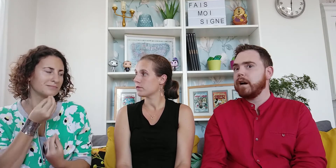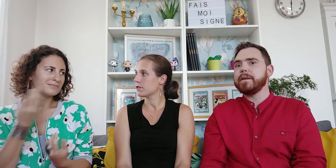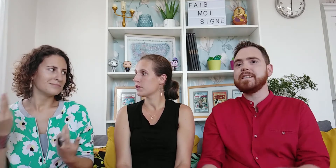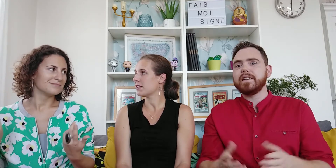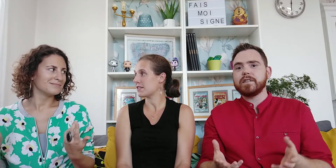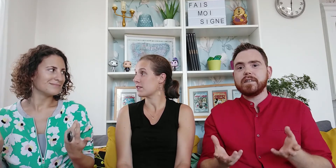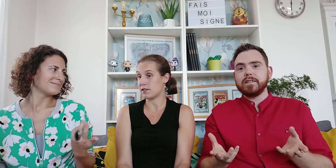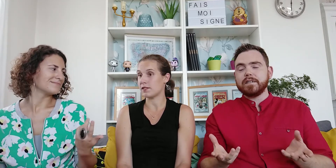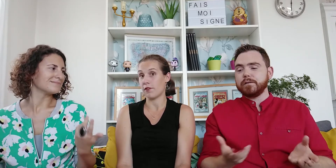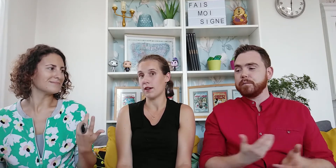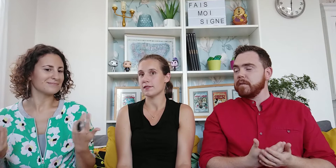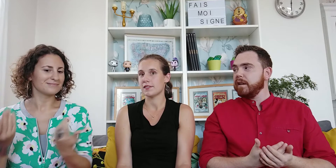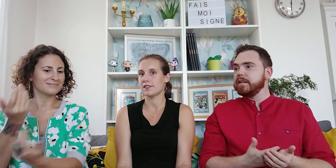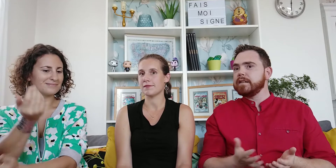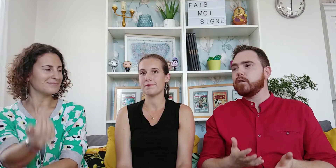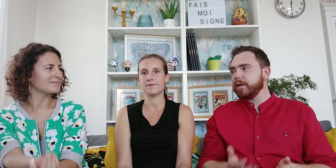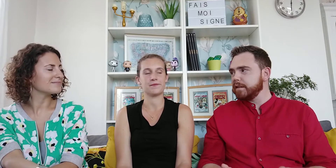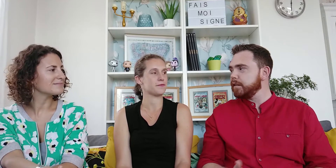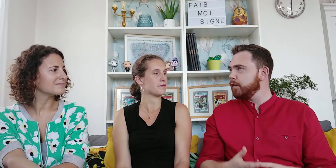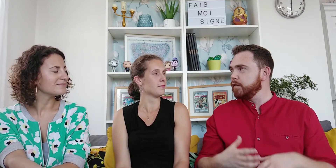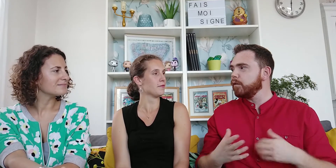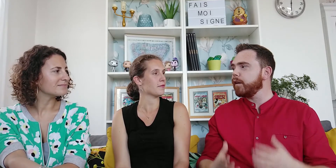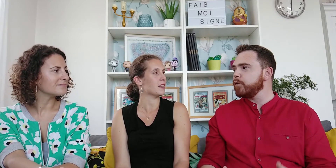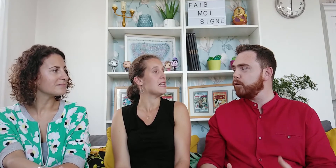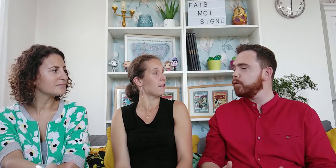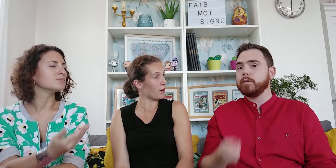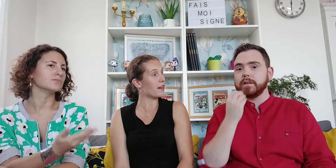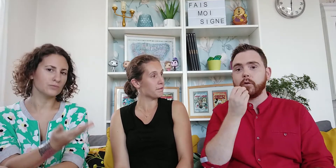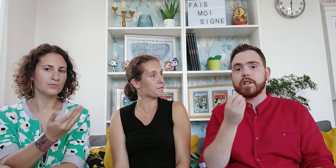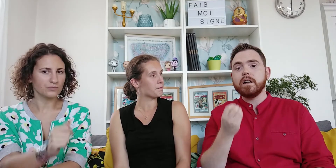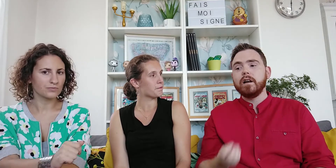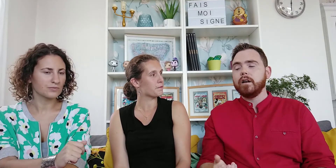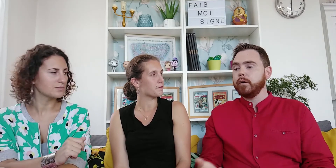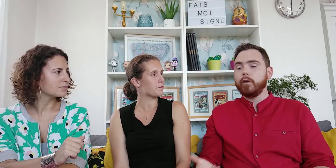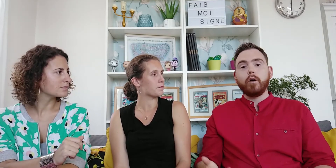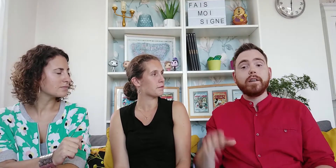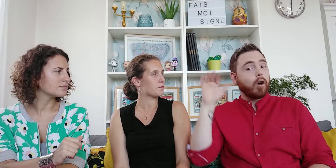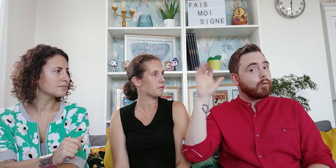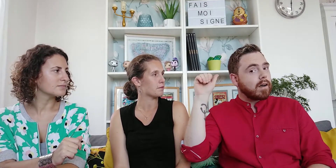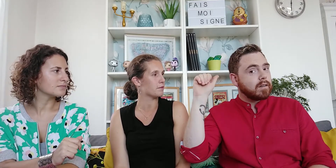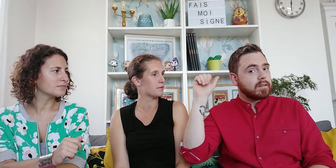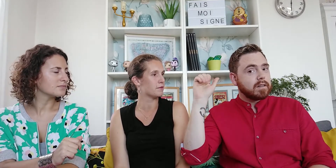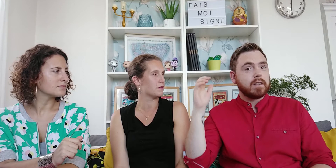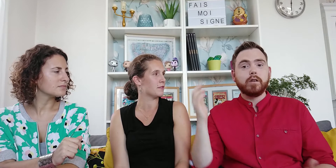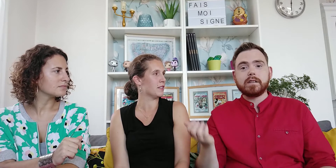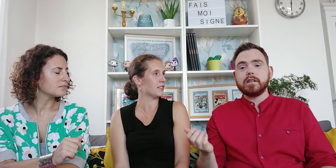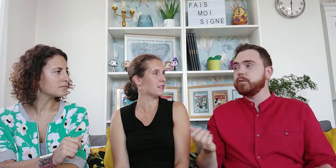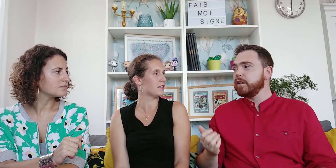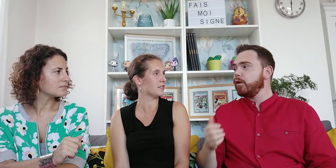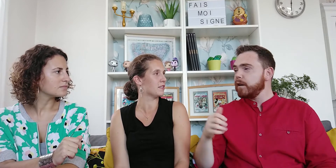bah, voilà. C'est des signes qu'on pratique sans vraiment s'en rendre compte. Quand on dit manger, au revoir. Le signe, il faut dire au revoir,